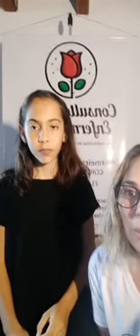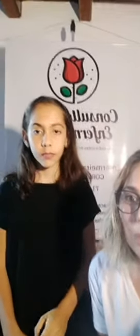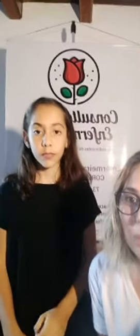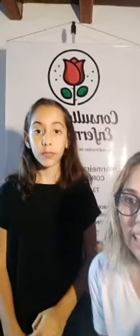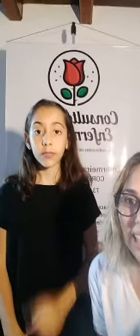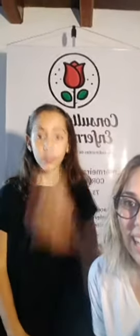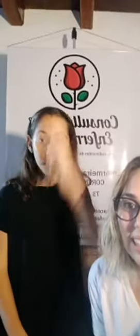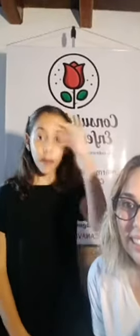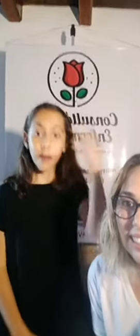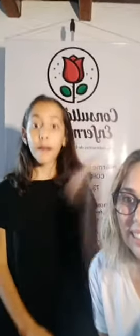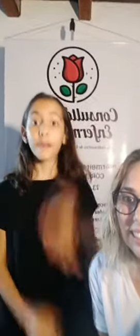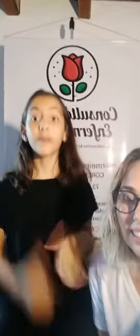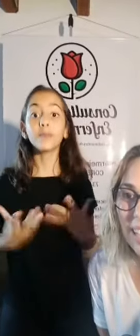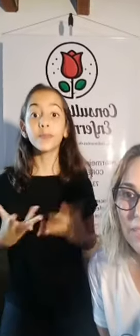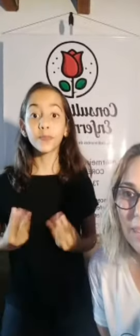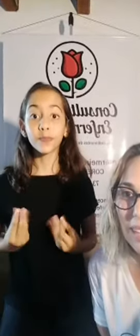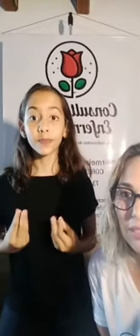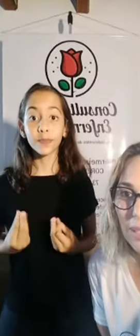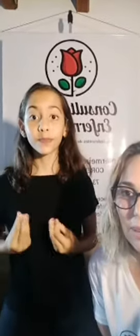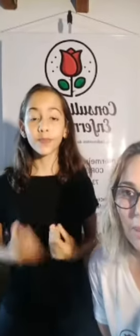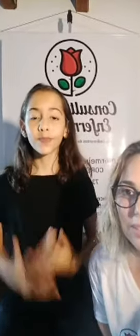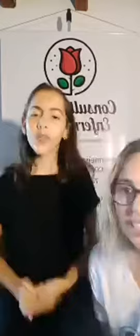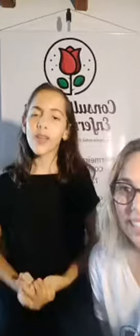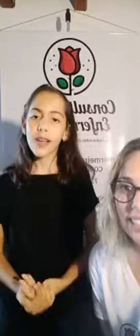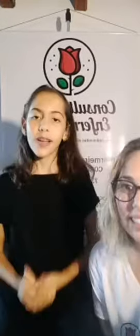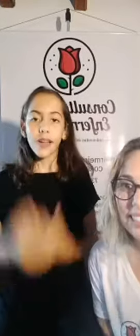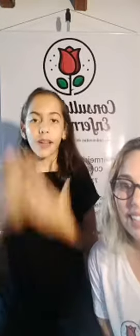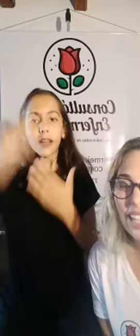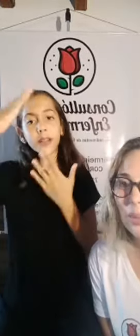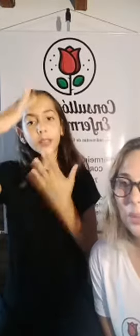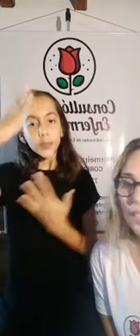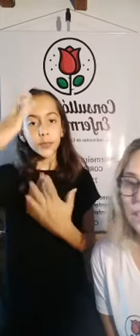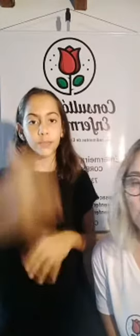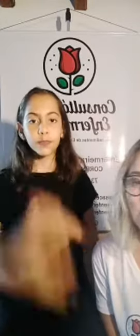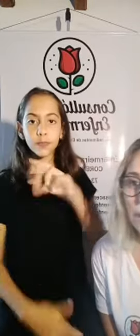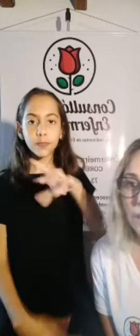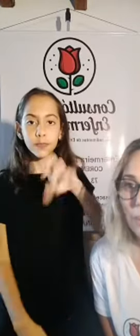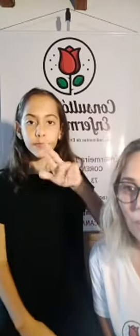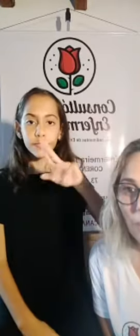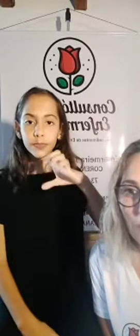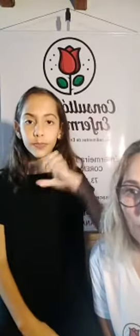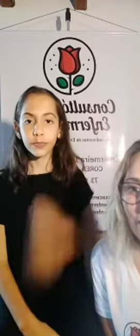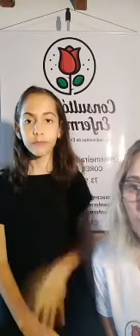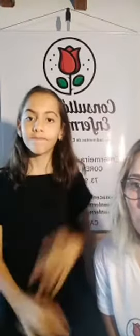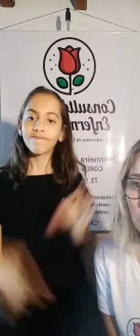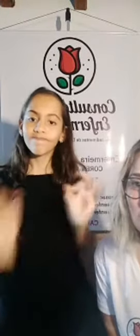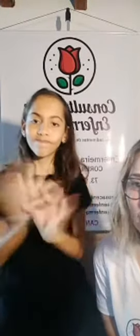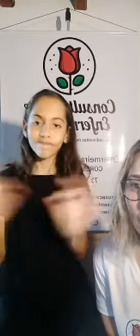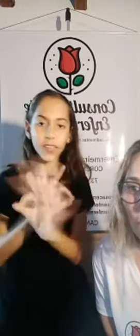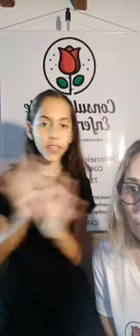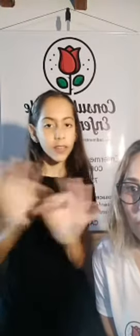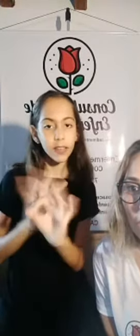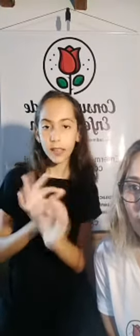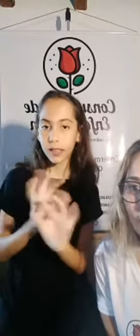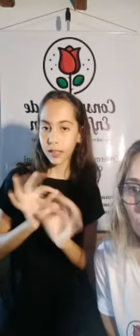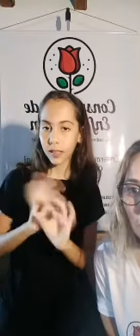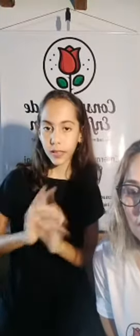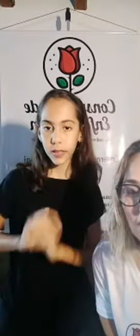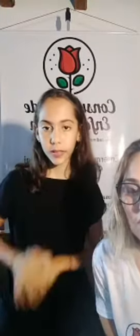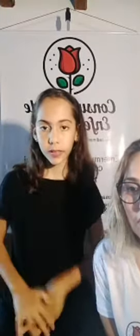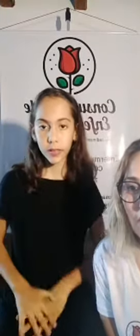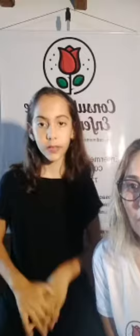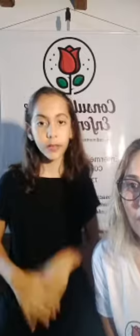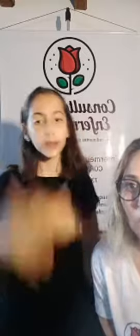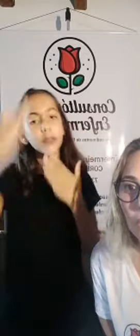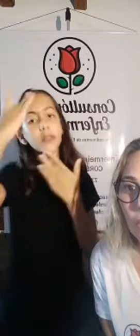Pessoal, muito obrigada. Que live maravilhosa. Darlúcia brilhou, né? Como sempre. Obrigada a todos